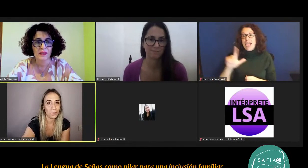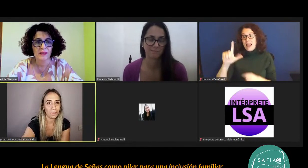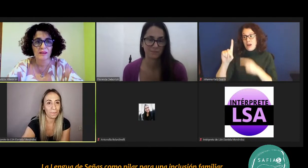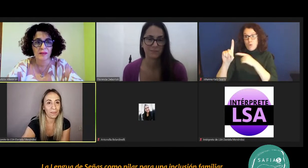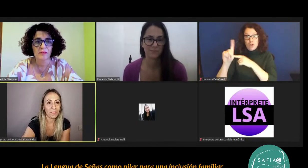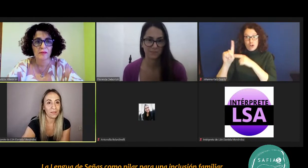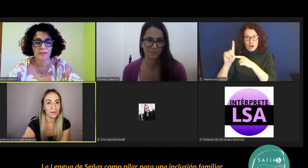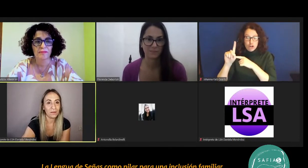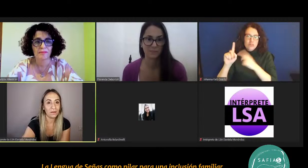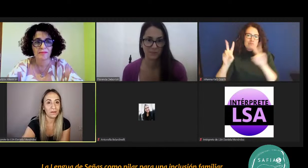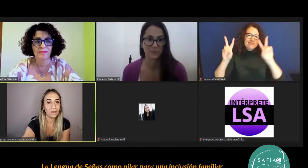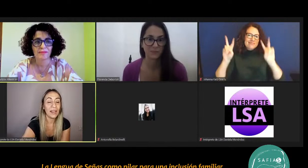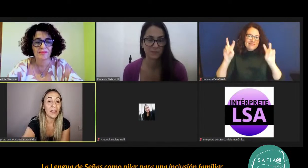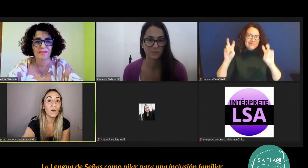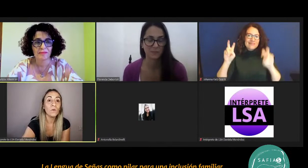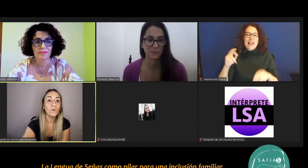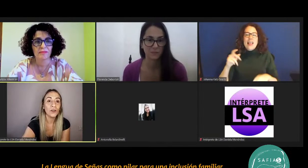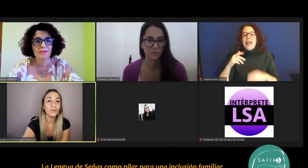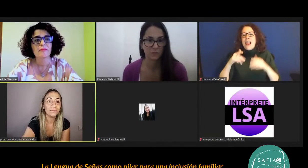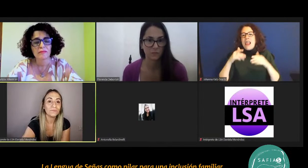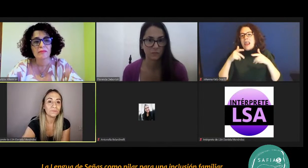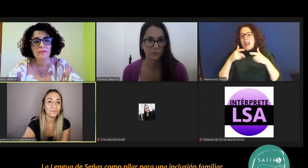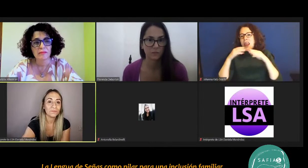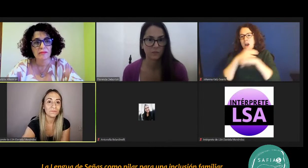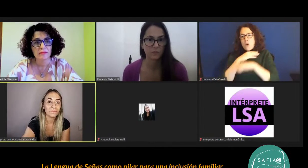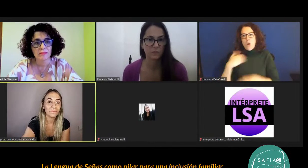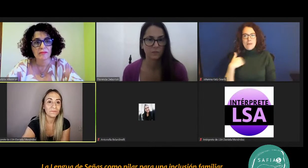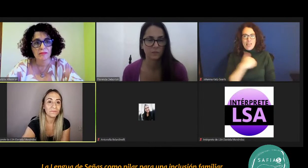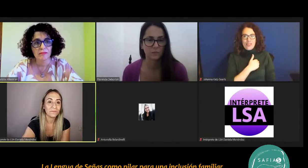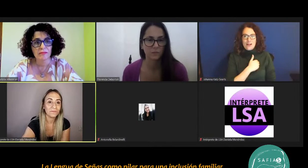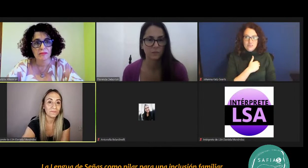factor. La lengua 1...